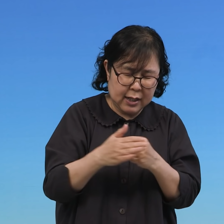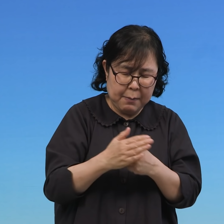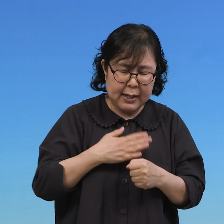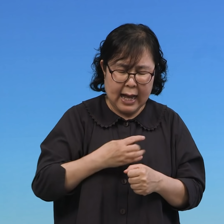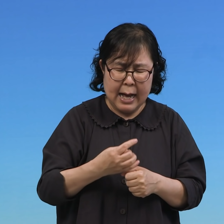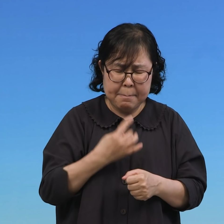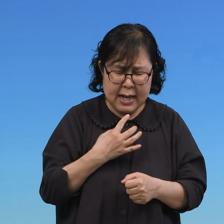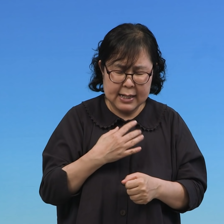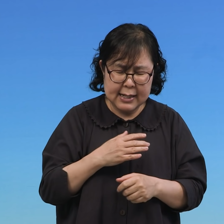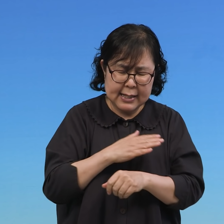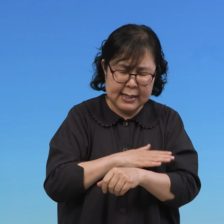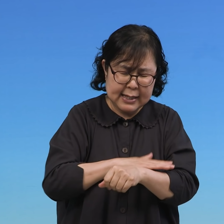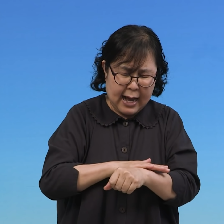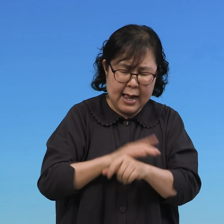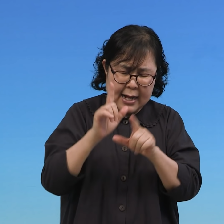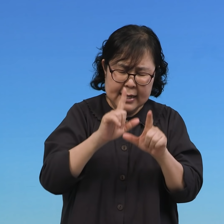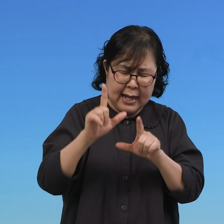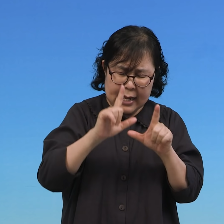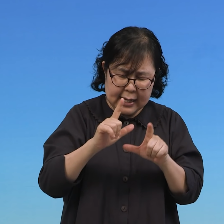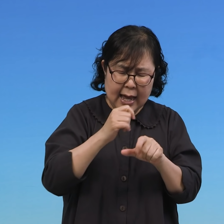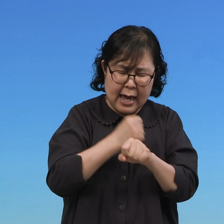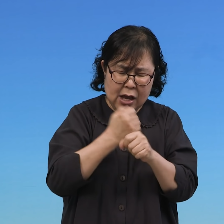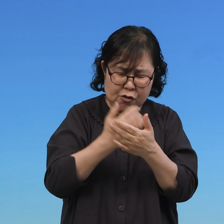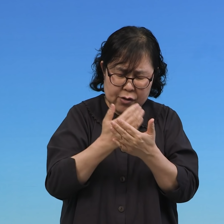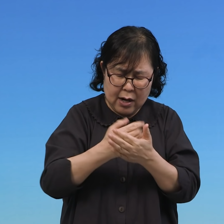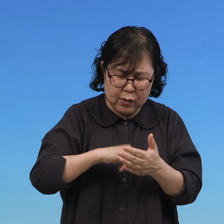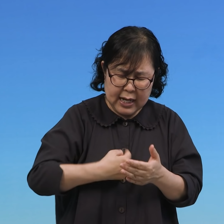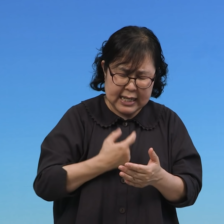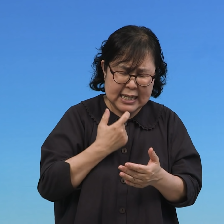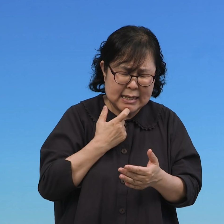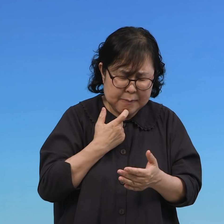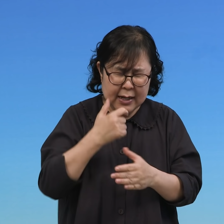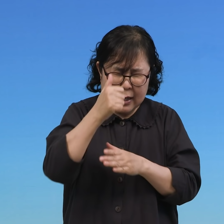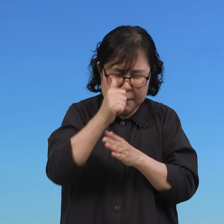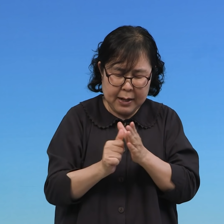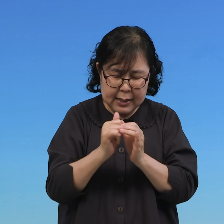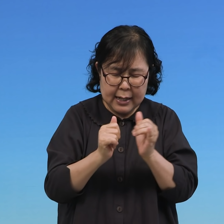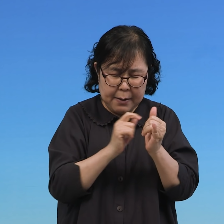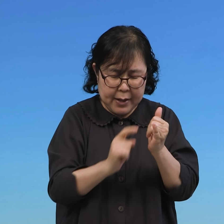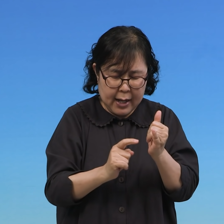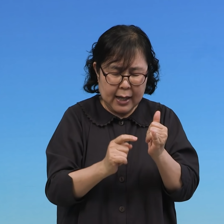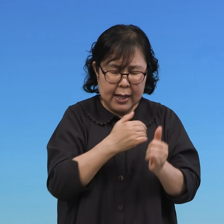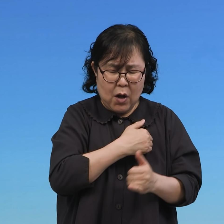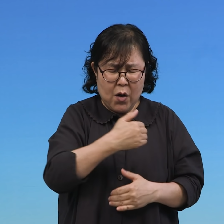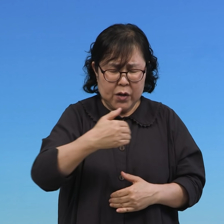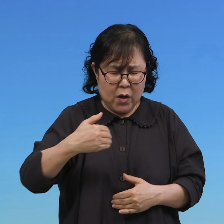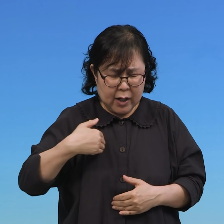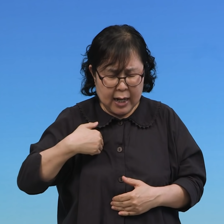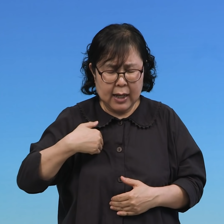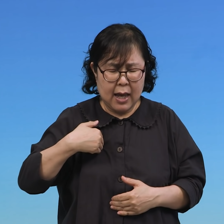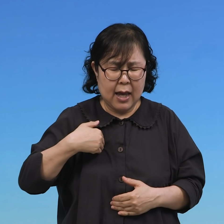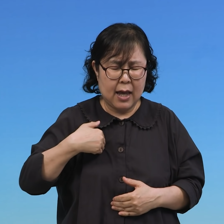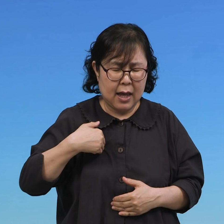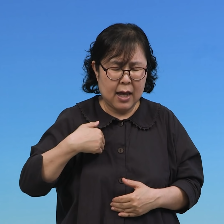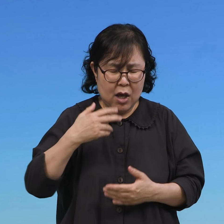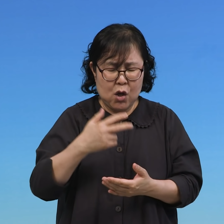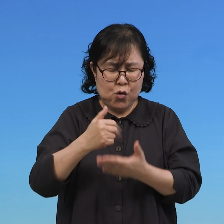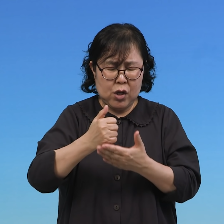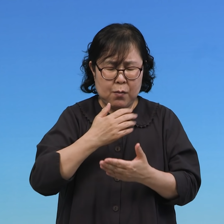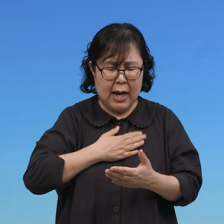나만 잘되게 해주세요 오직 나만 이런 자기 집착에 빠져있는 사람들에게 하나님 너무나 넉넉하게